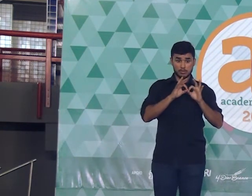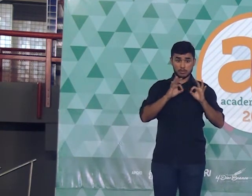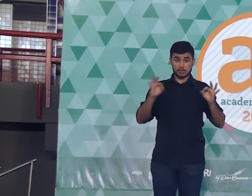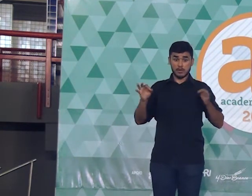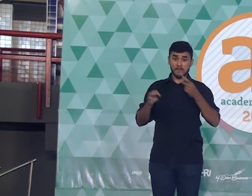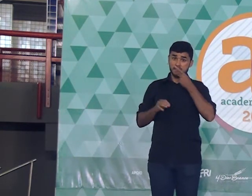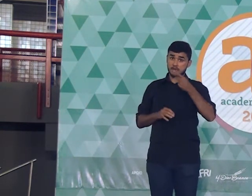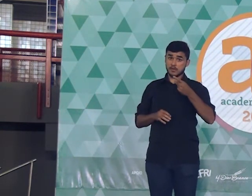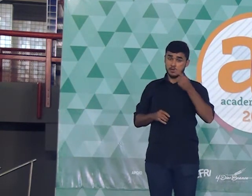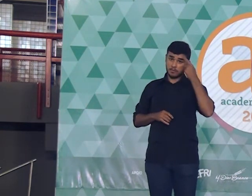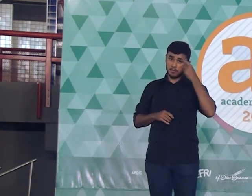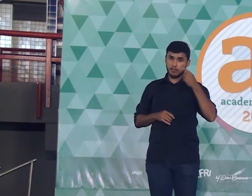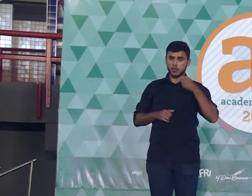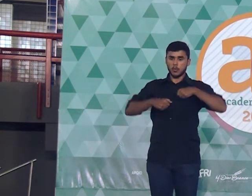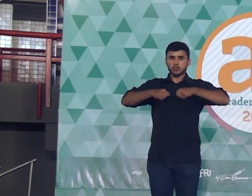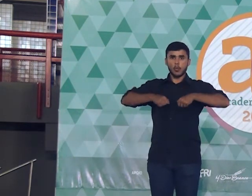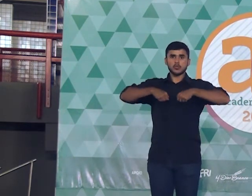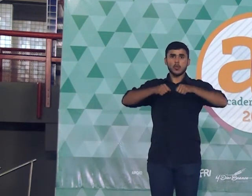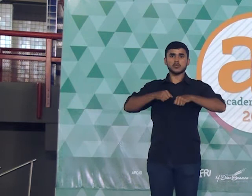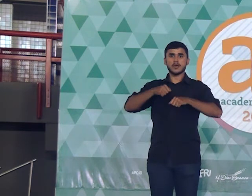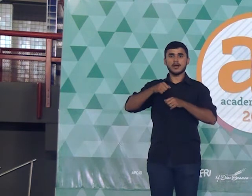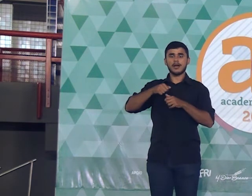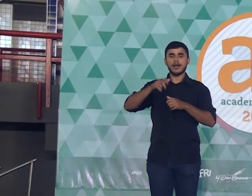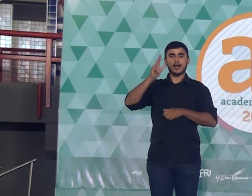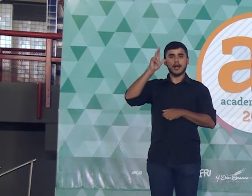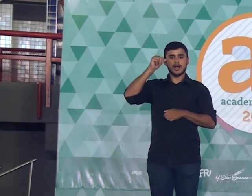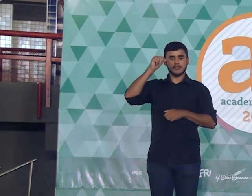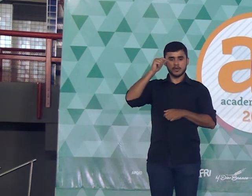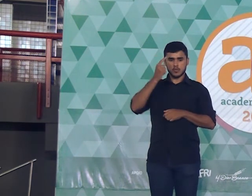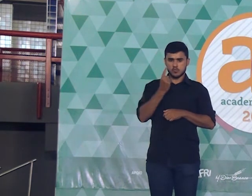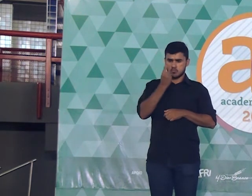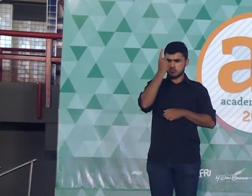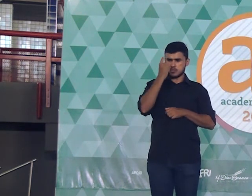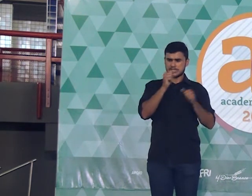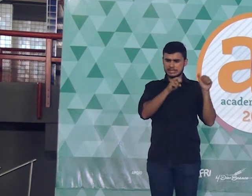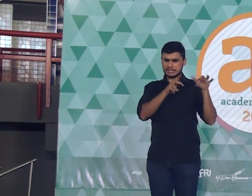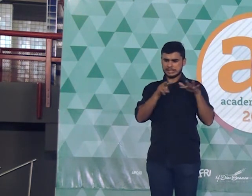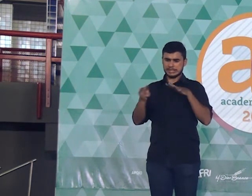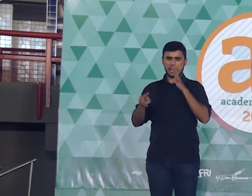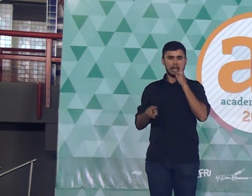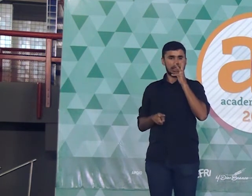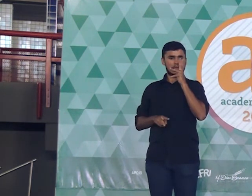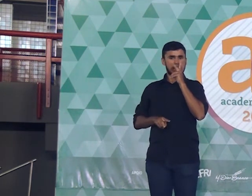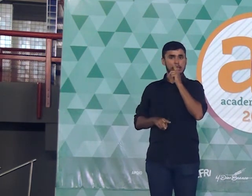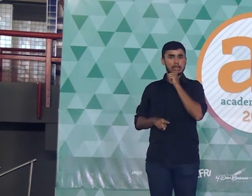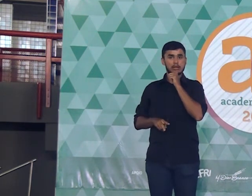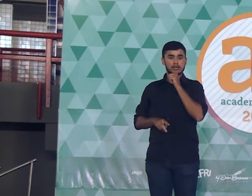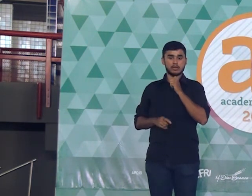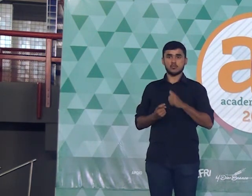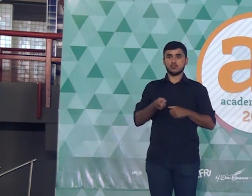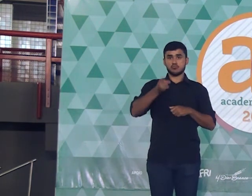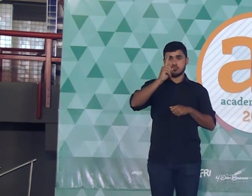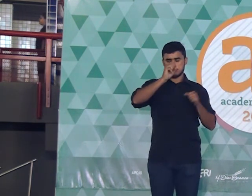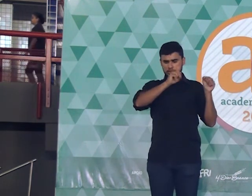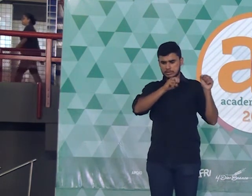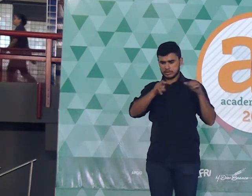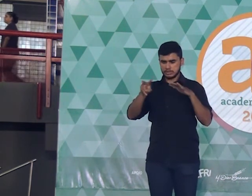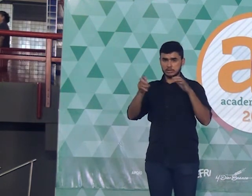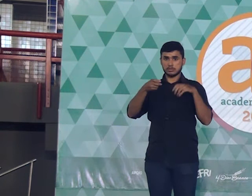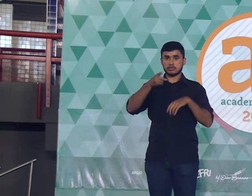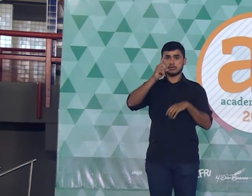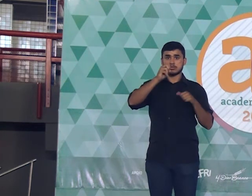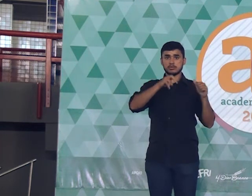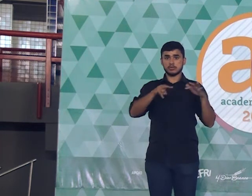carroça e o tempo é 1 semana. Então ele diz que uma carroça passa 2 semanas aproximadamente